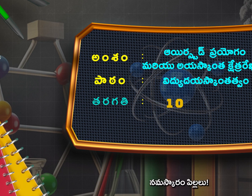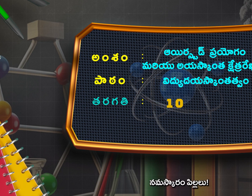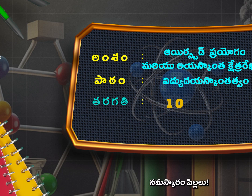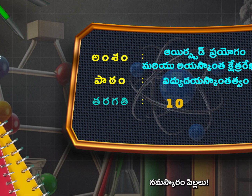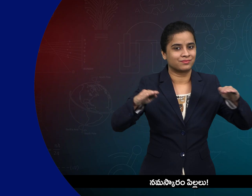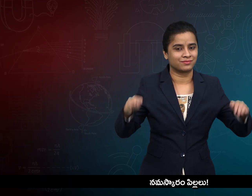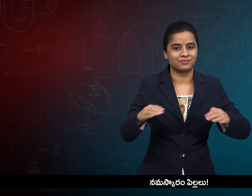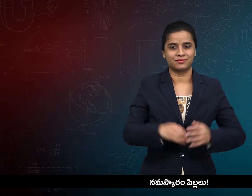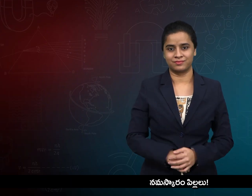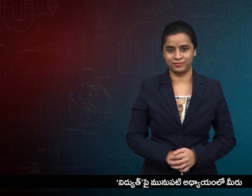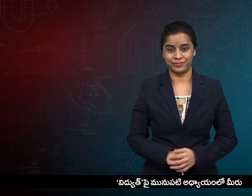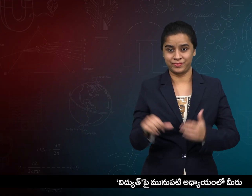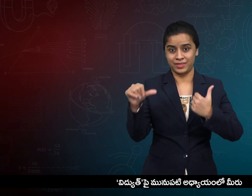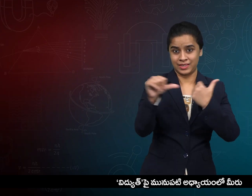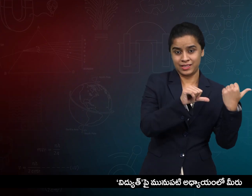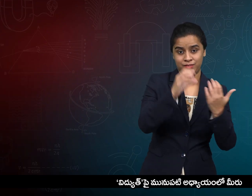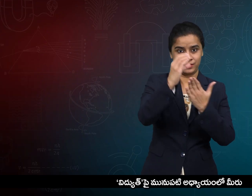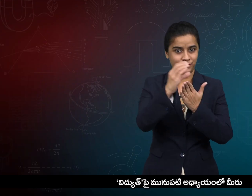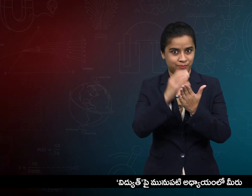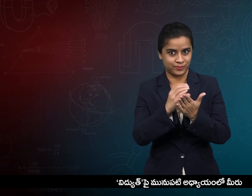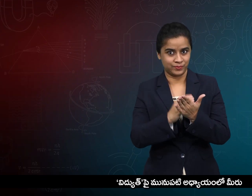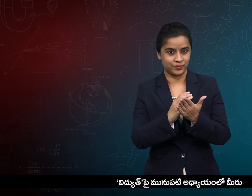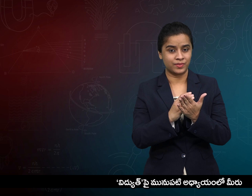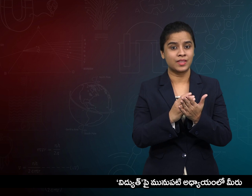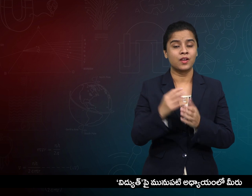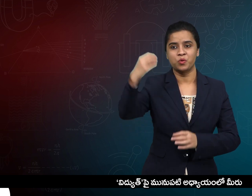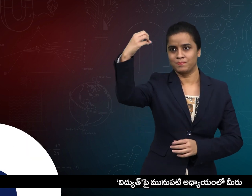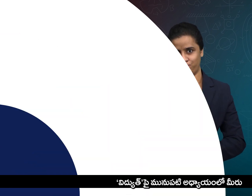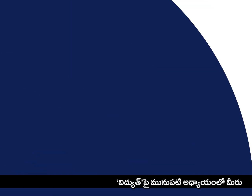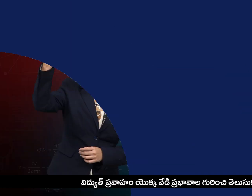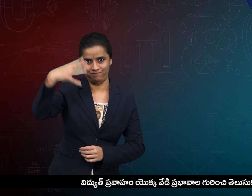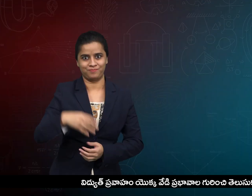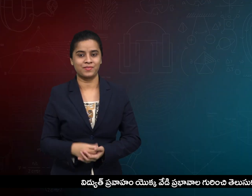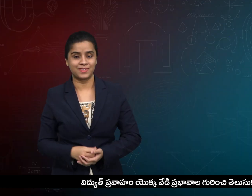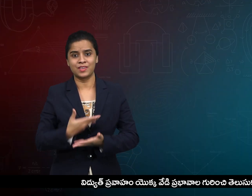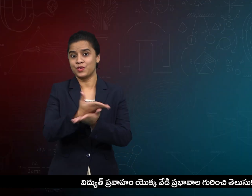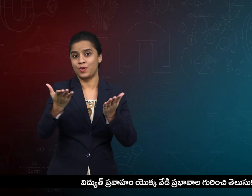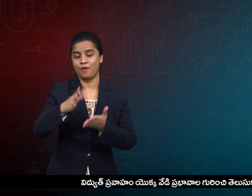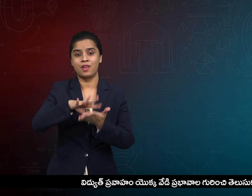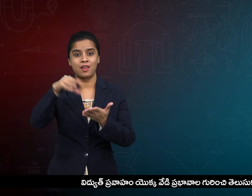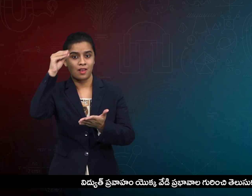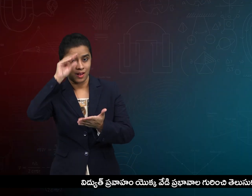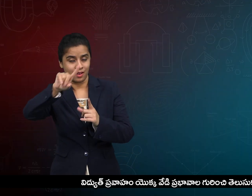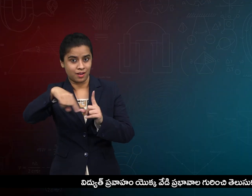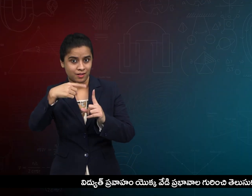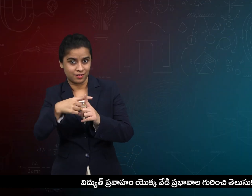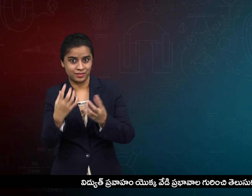నమస్కారం పిల్లలు. విద్యుత్పై మునుపటి అధ్యాయంలో మీరు విద్యుత్ ప్రవాహం యొక్క వేడి ప్రభావాల